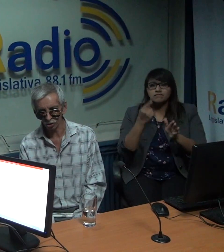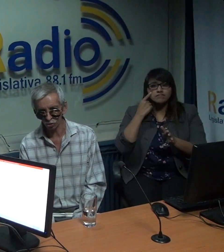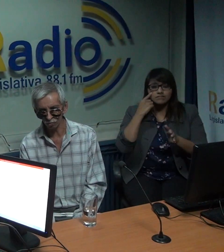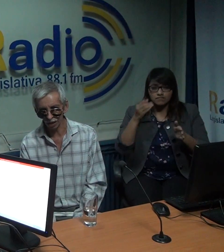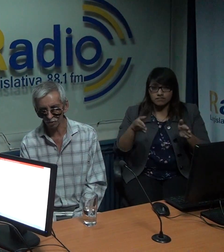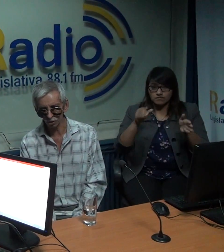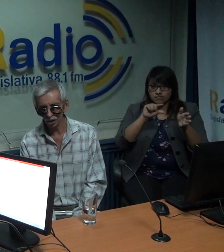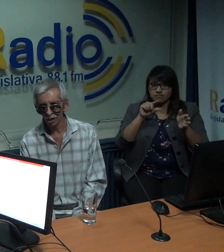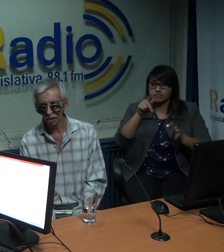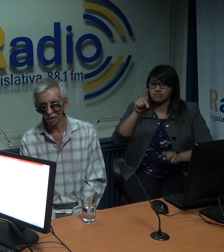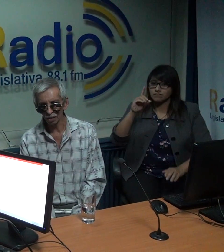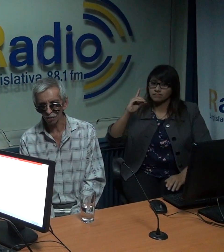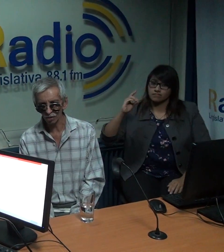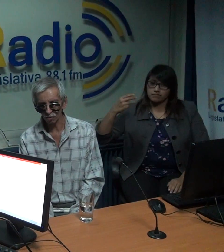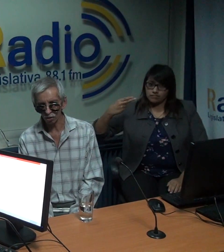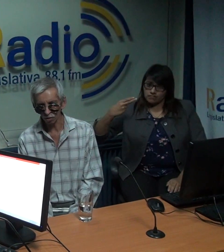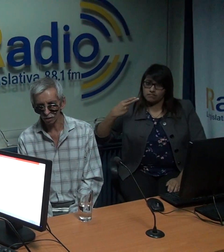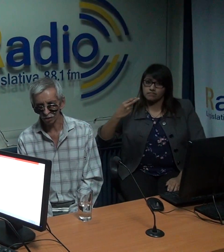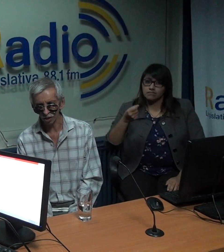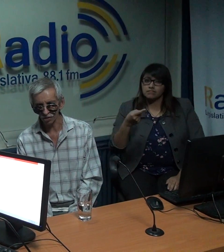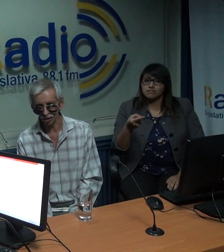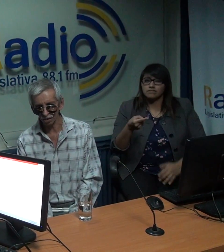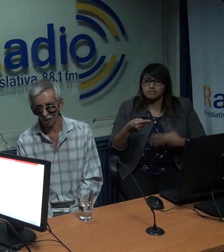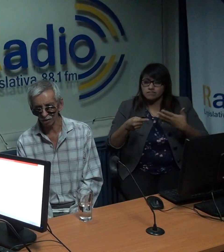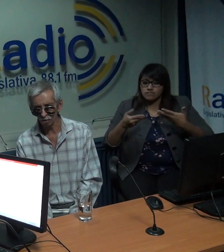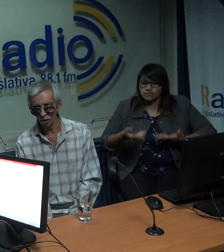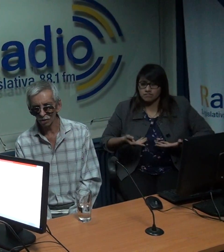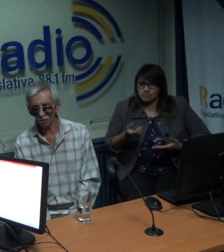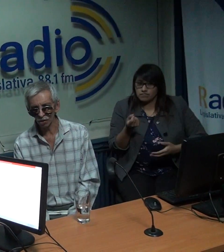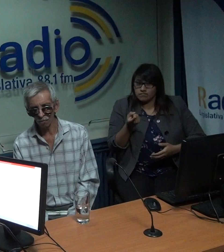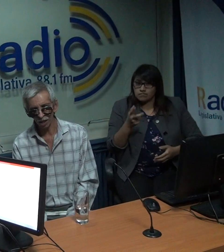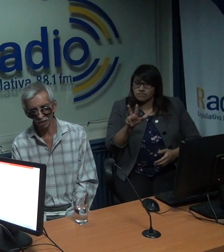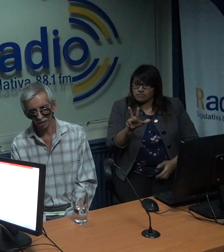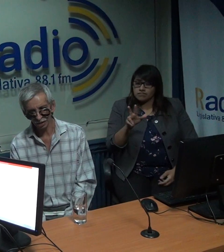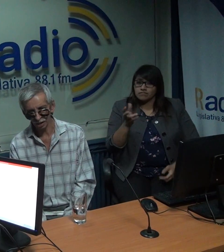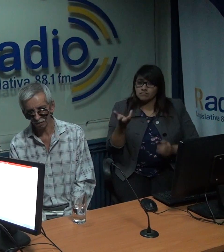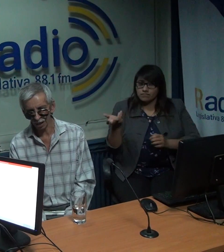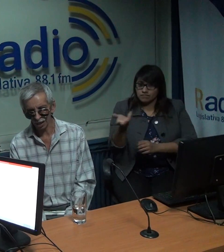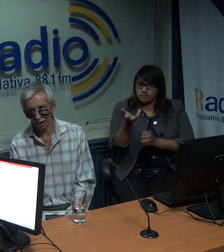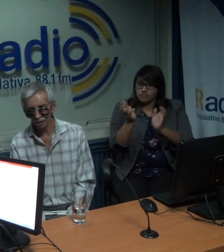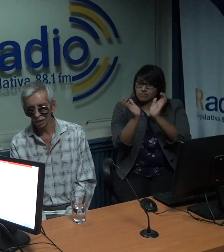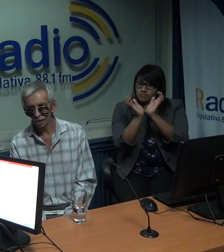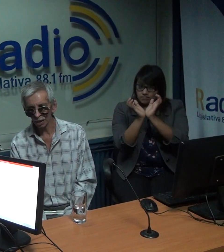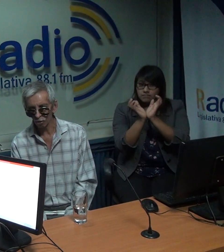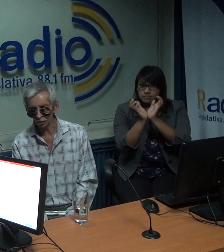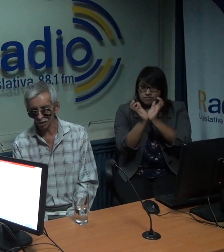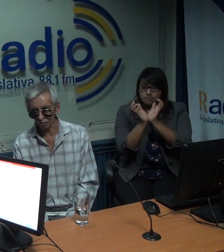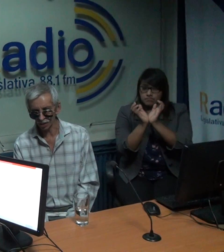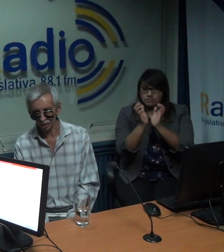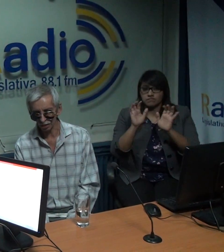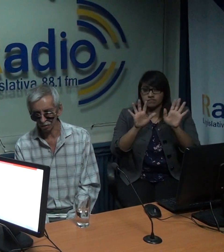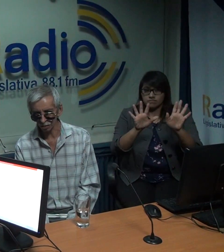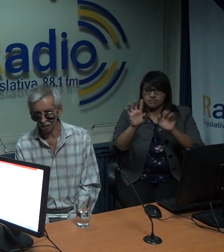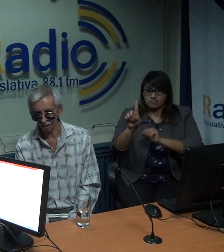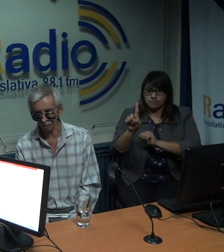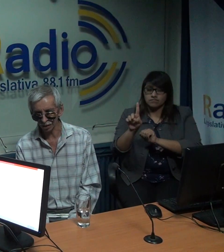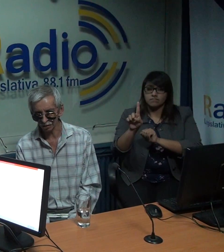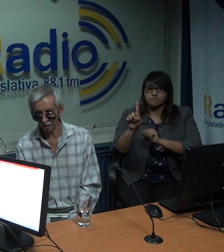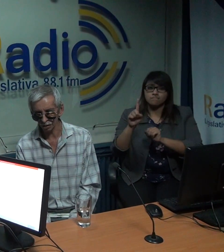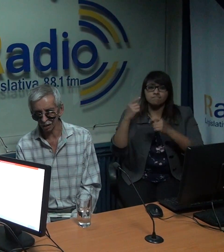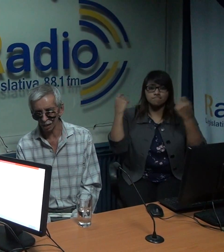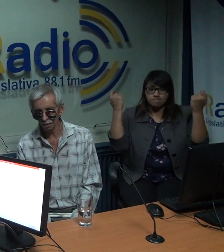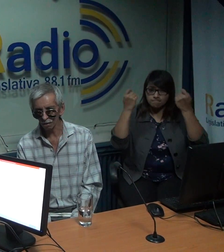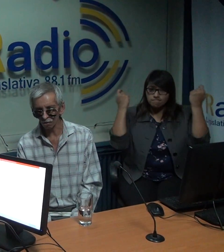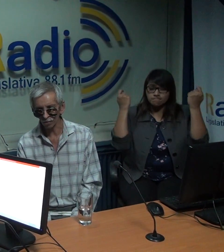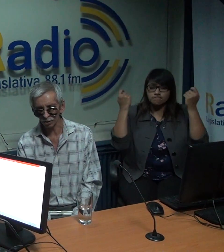los Derechos Humanos el próximo, creo que 3 de mayo, donde vamos a celebrar el 11 aniversario de la entrada en